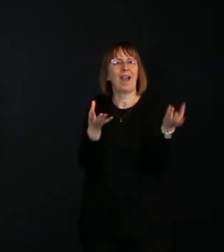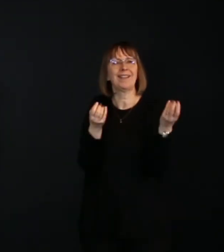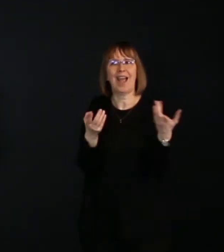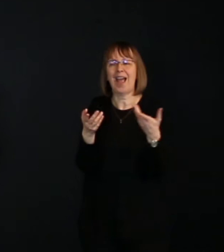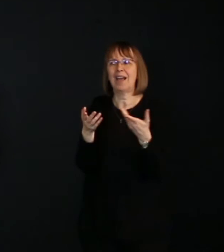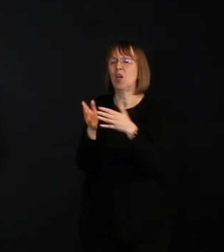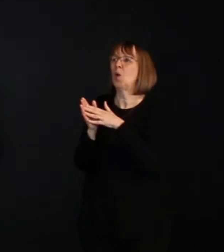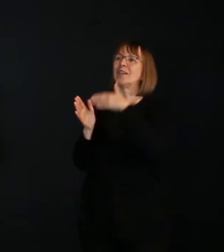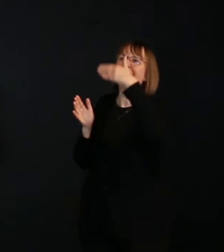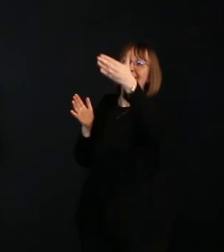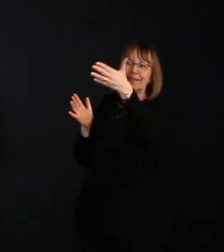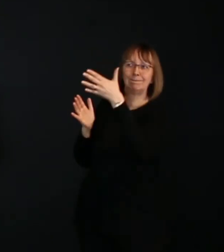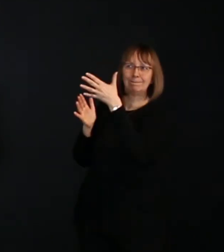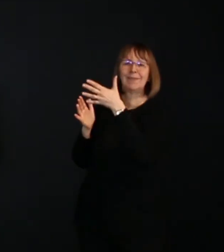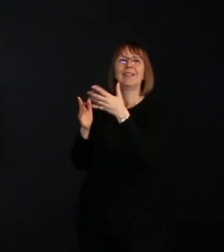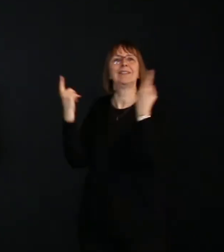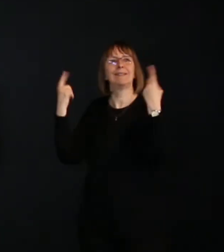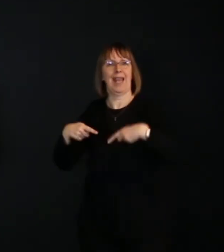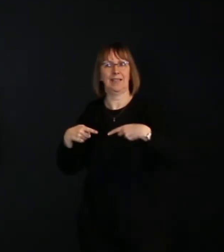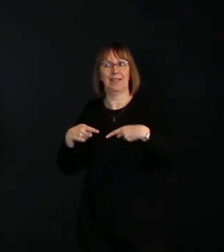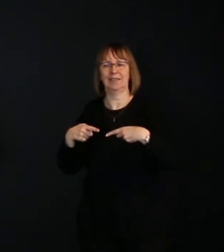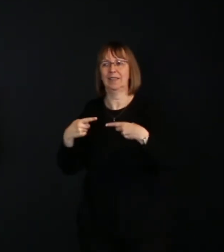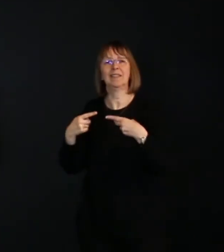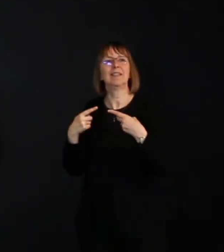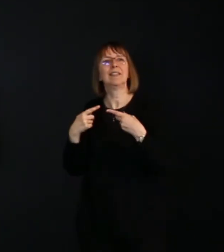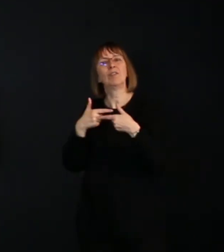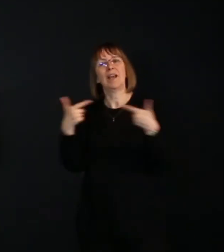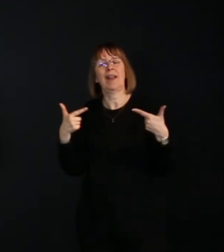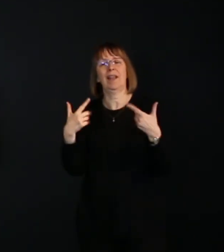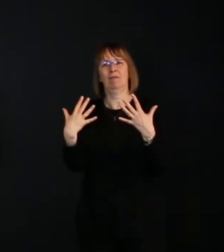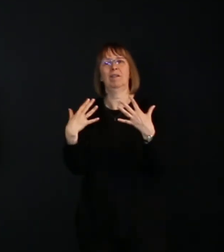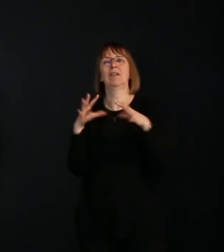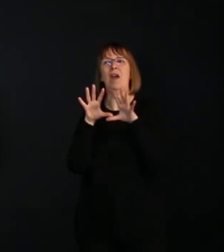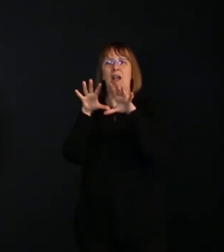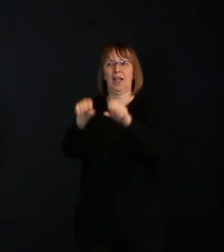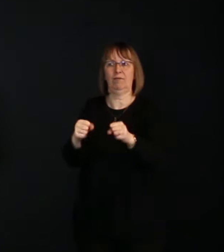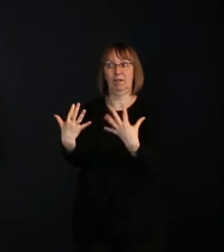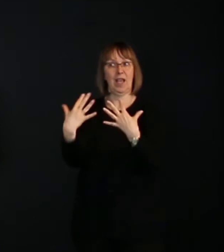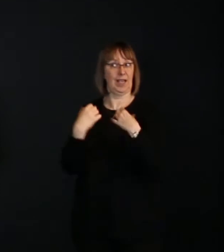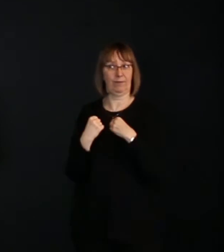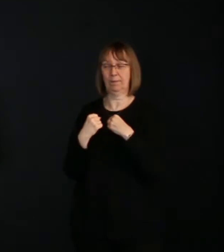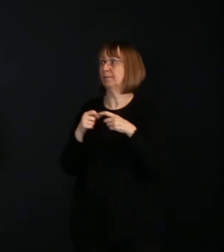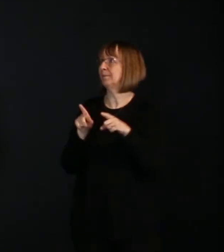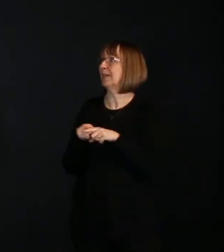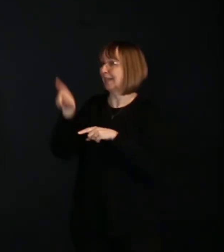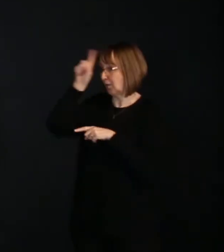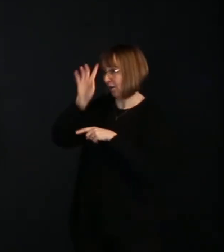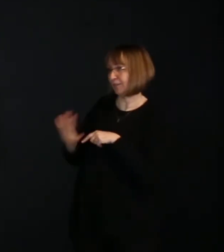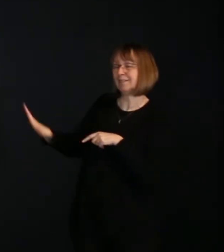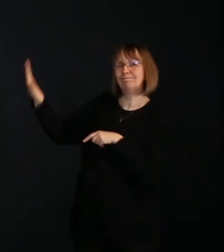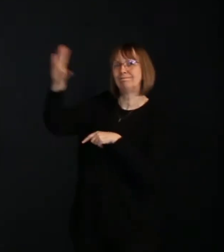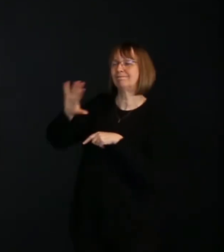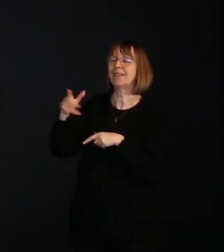linken Seite die Gegenpropaganda dann der angegriffenen Länder. In der deutschen Propaganda sehen wir